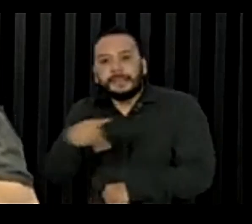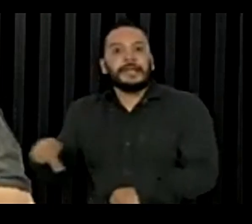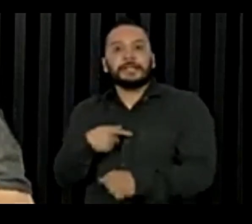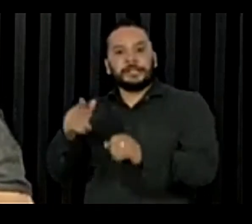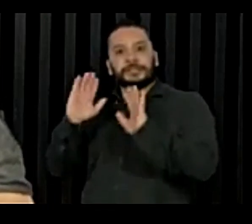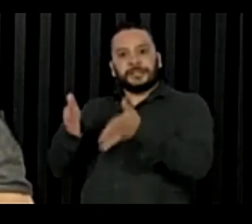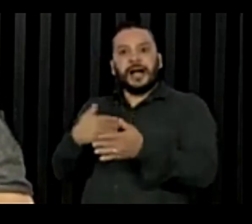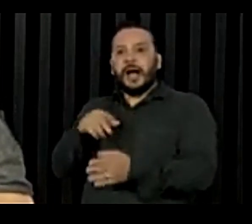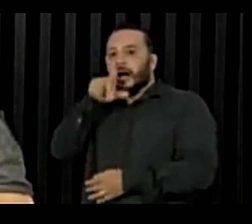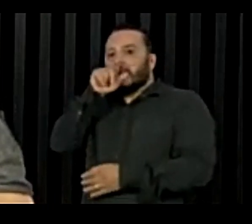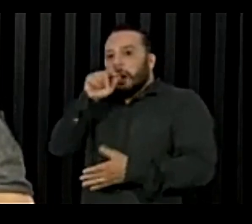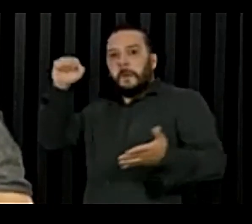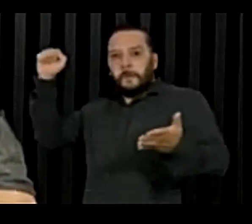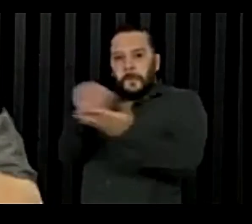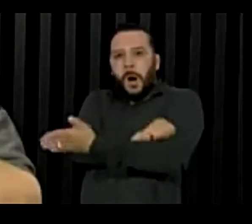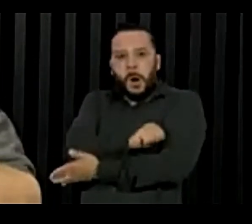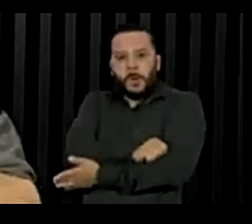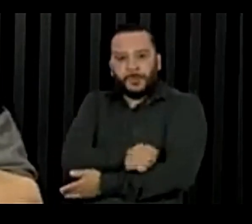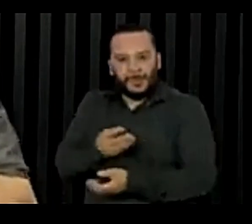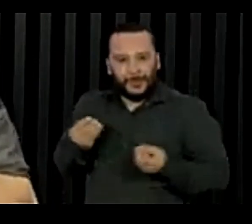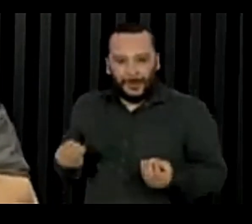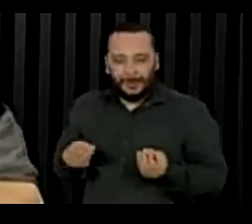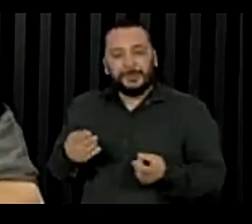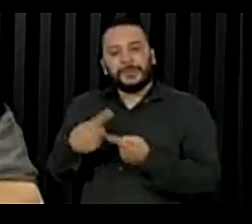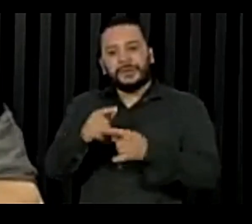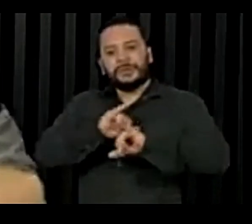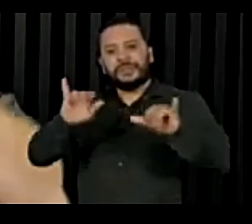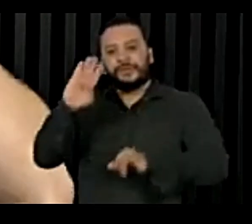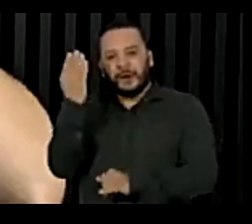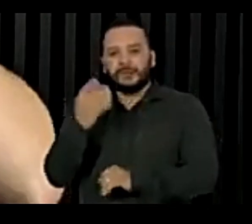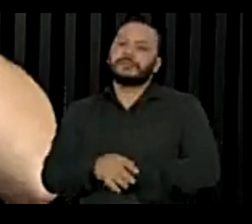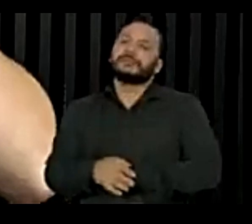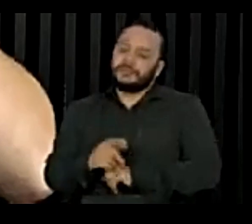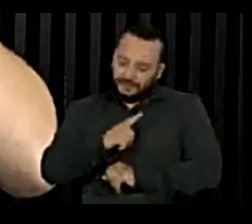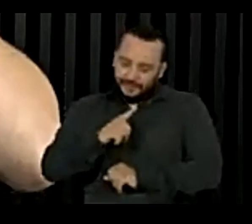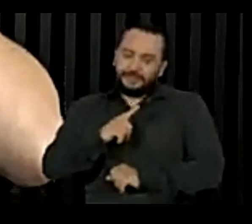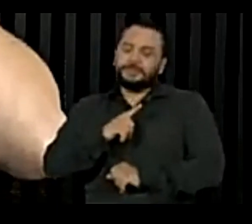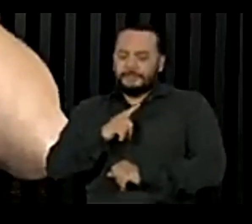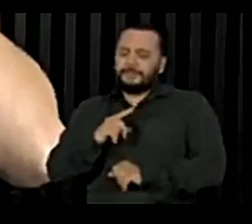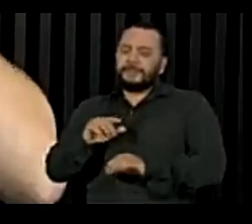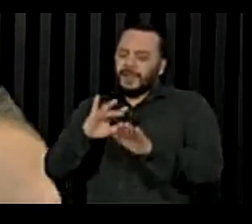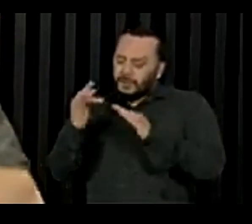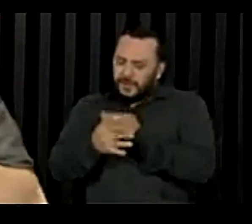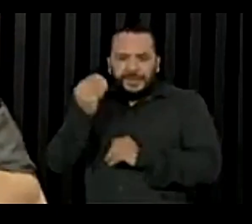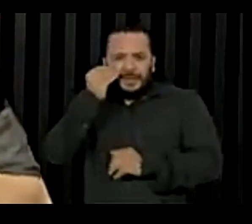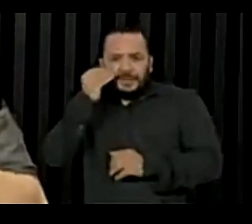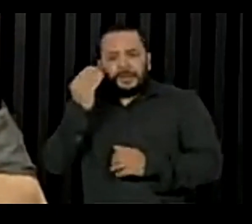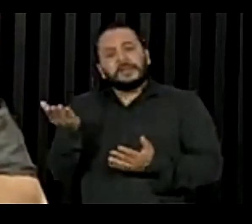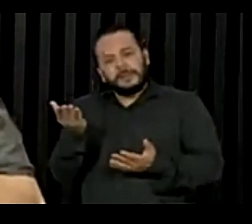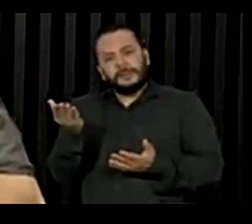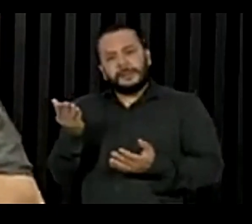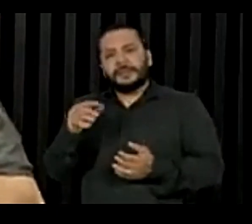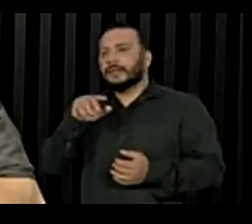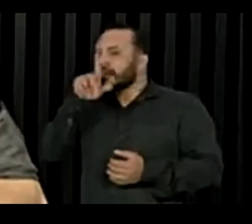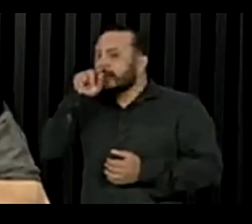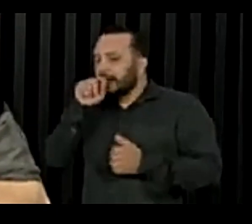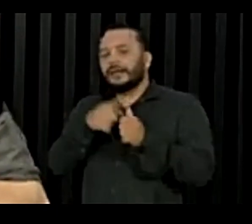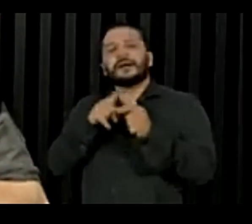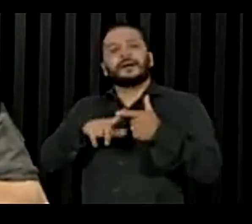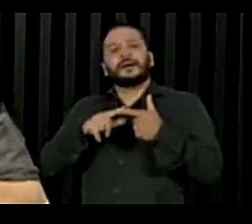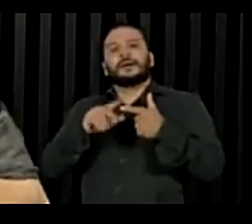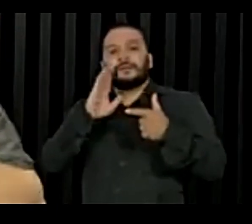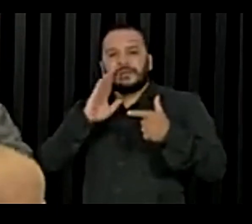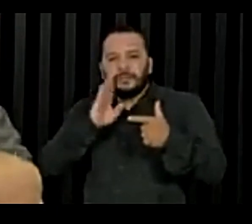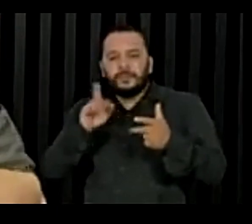news. Então, as redes sociais estão tentando, o Instagram, o Facebook, o Twitter, eles estão tentando ao máximo, o YouTube tenta